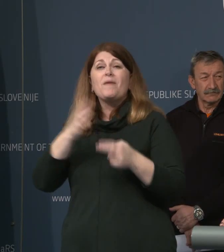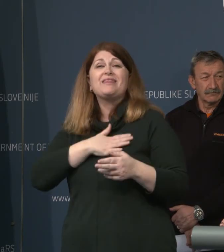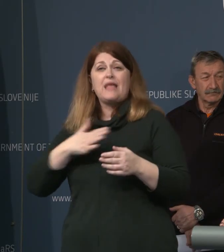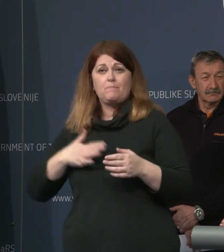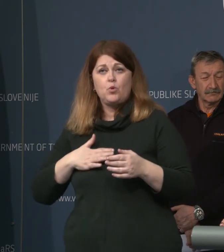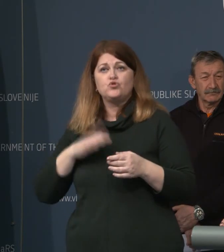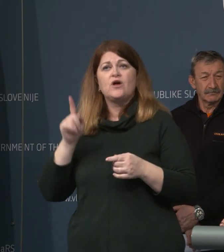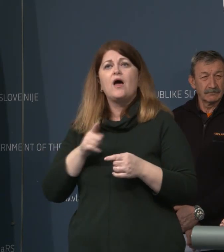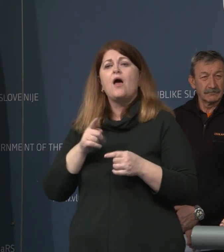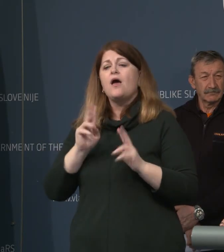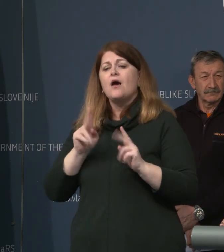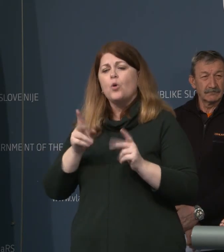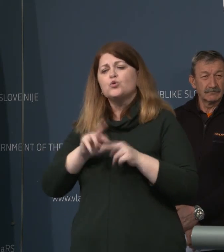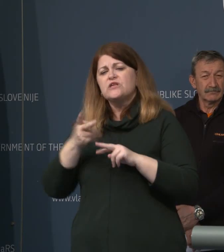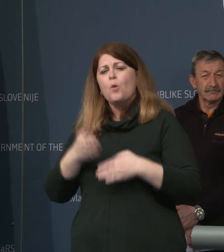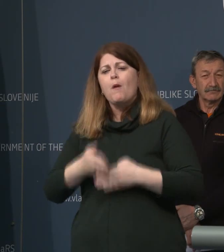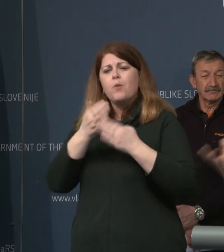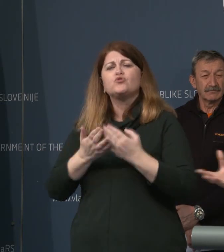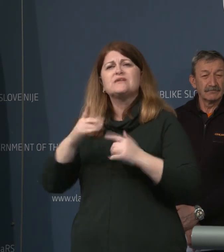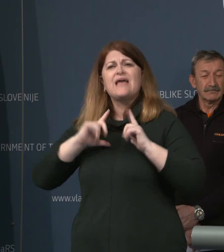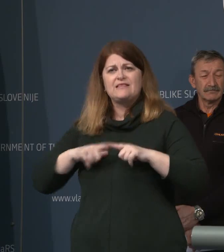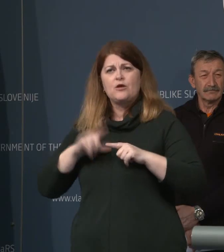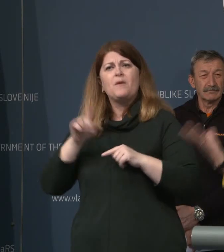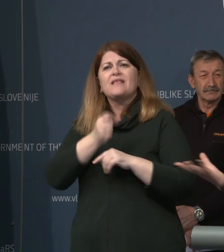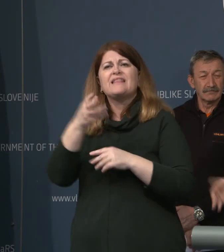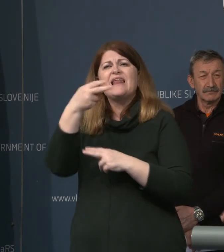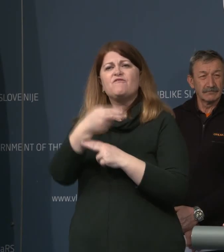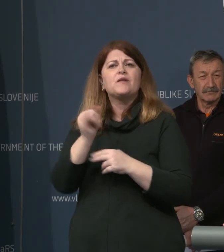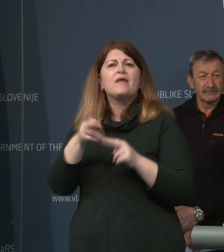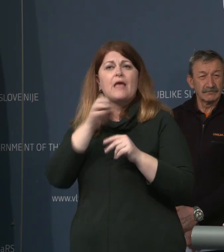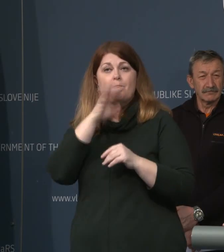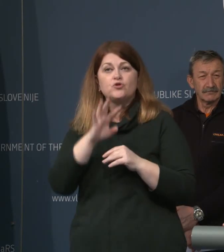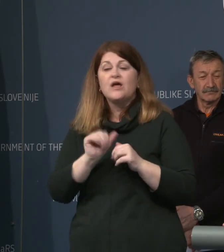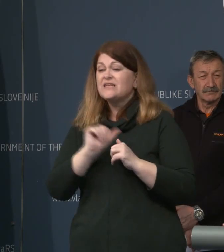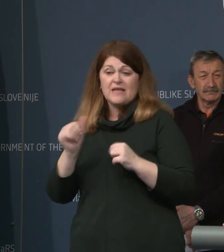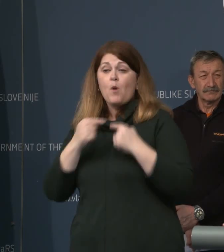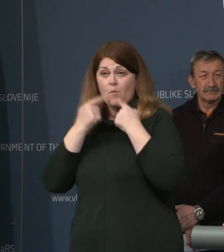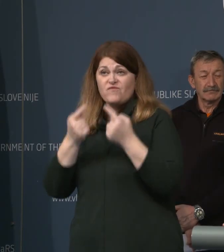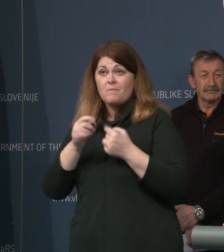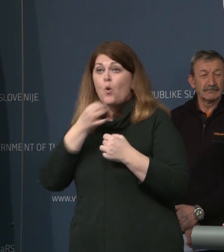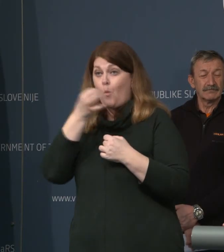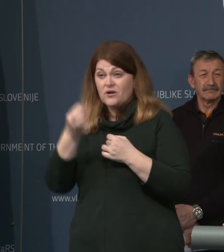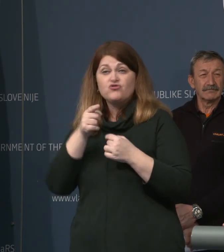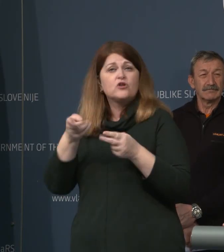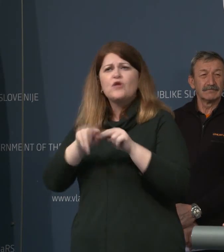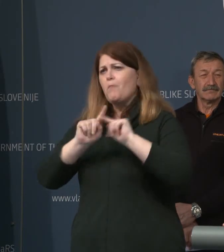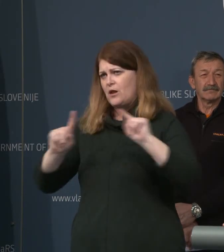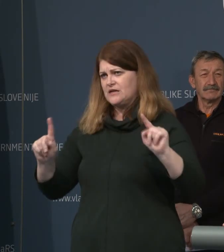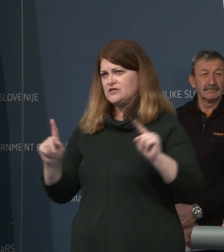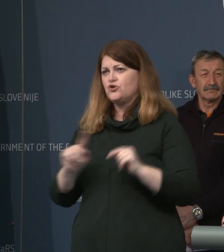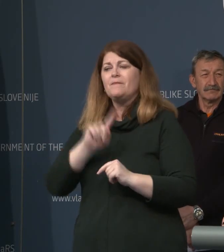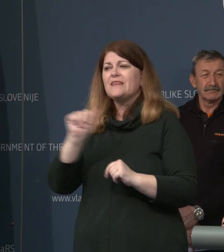respirator in katera firma je najboljša. Samo karikiram, da so vprašanja najrazličnejša, ne samo kot